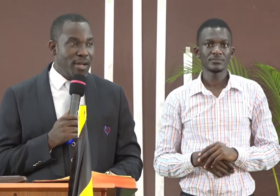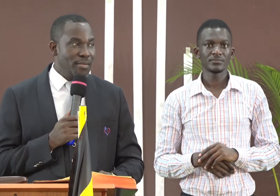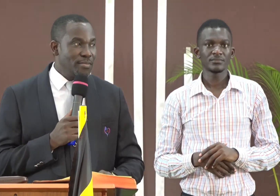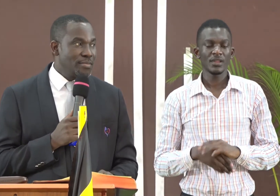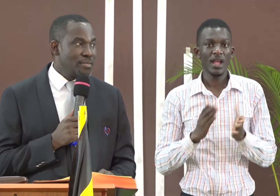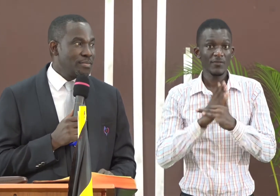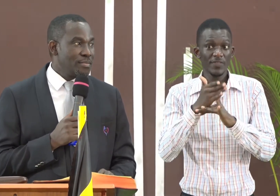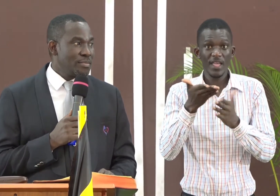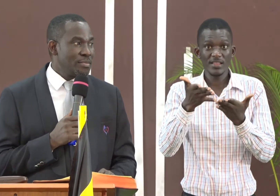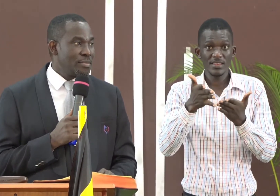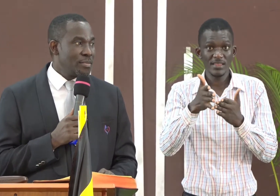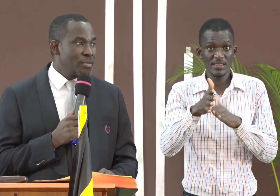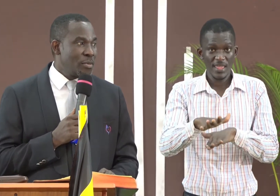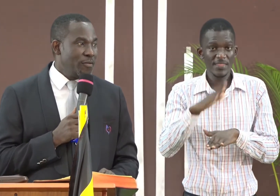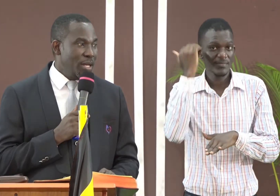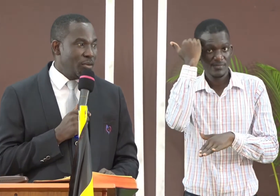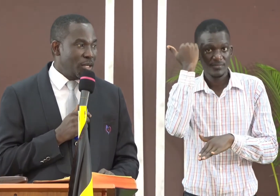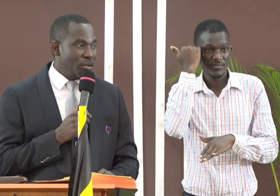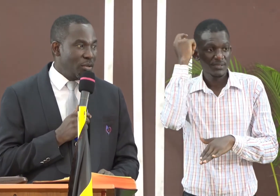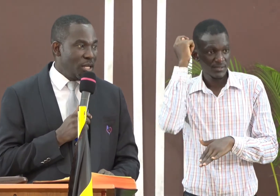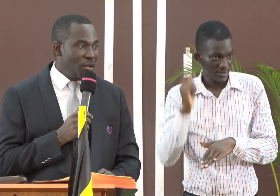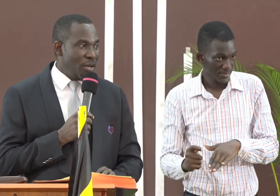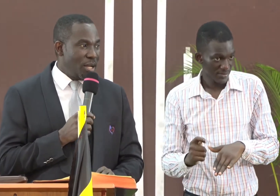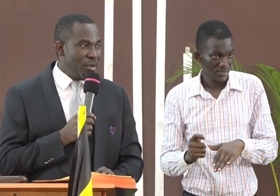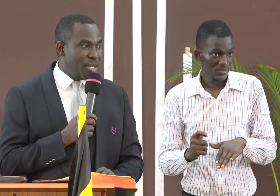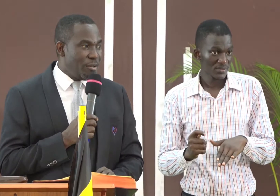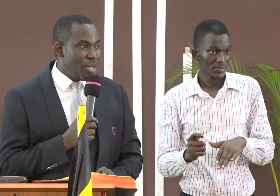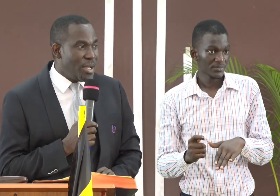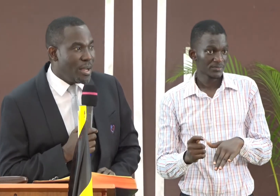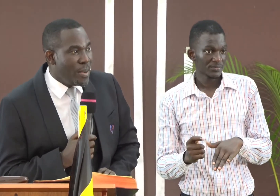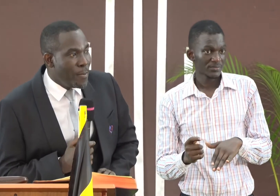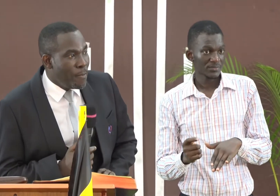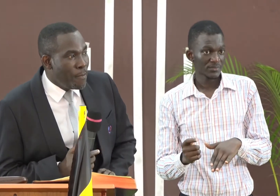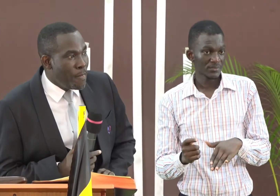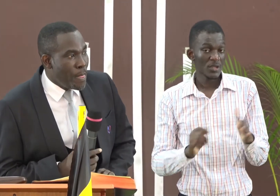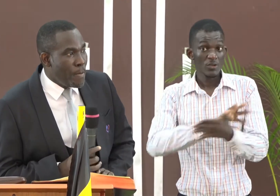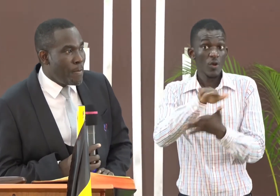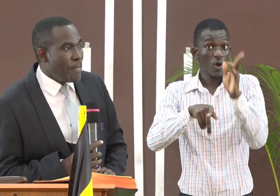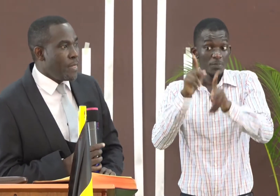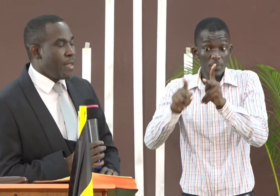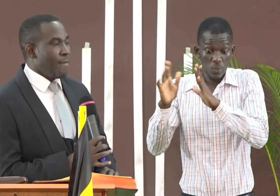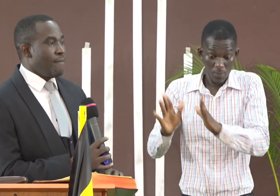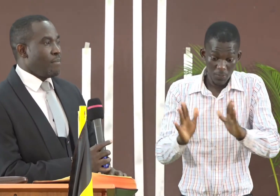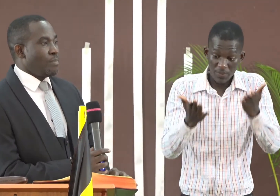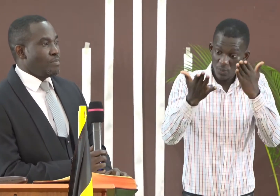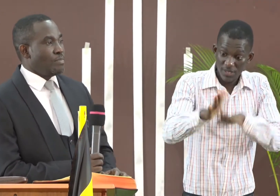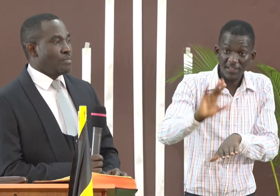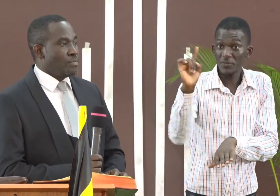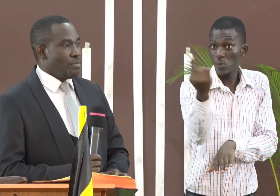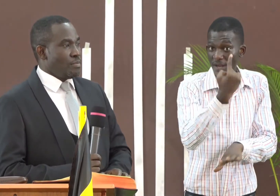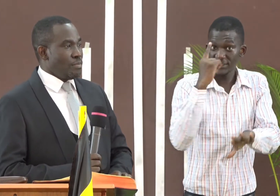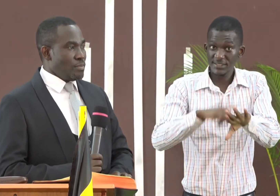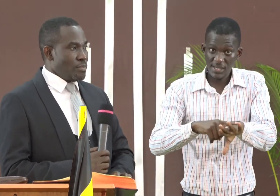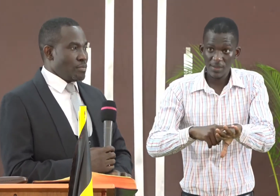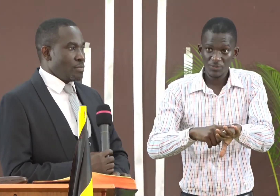lw'okufa oluvannyuma lw'oko musango fenna twatula olunyiriri wagambye watya wonna era ng'abantu bwe baterekera okufa